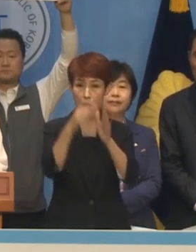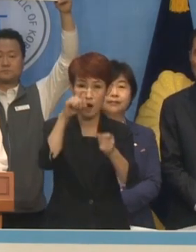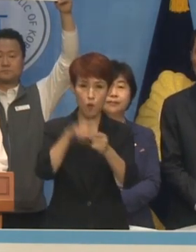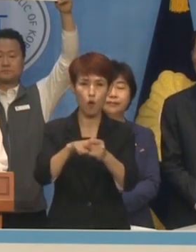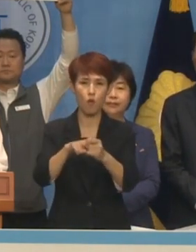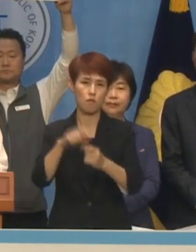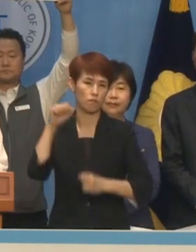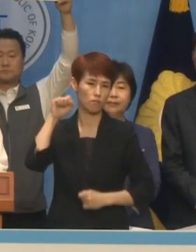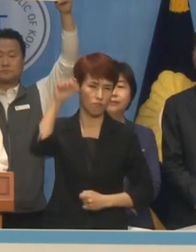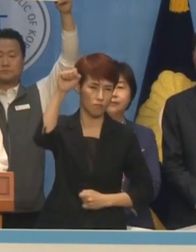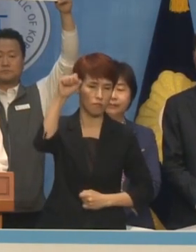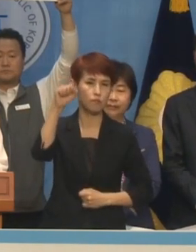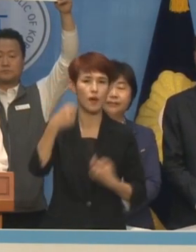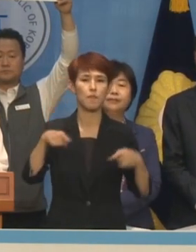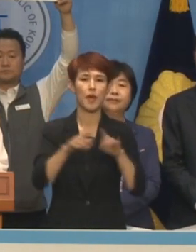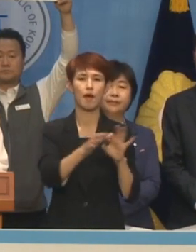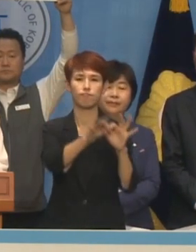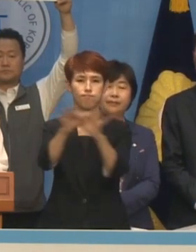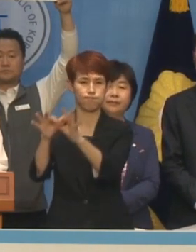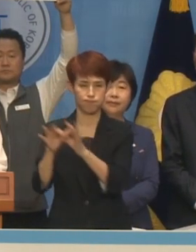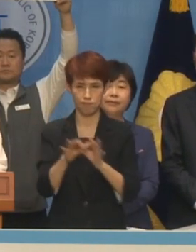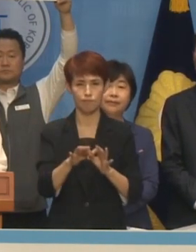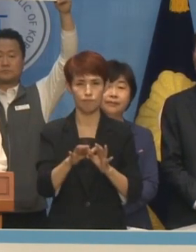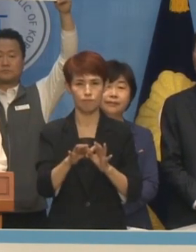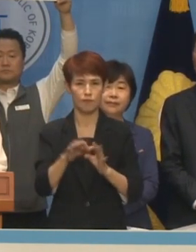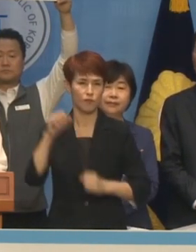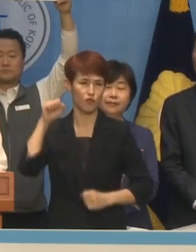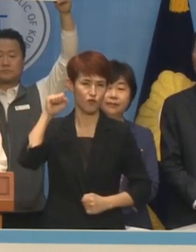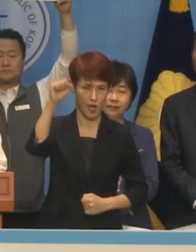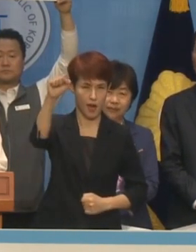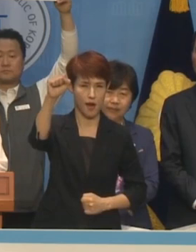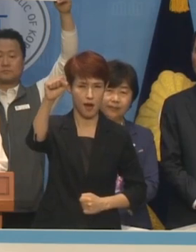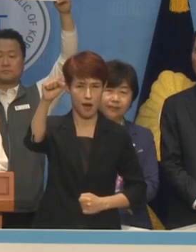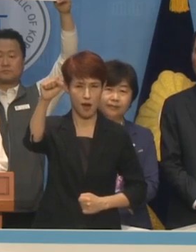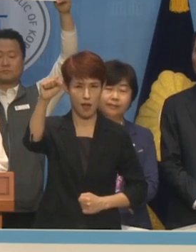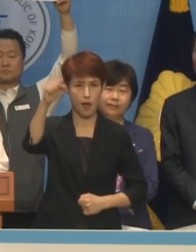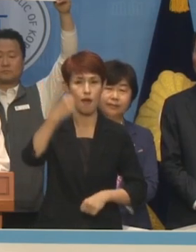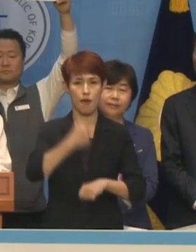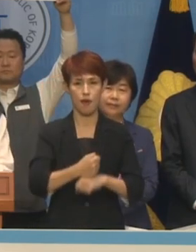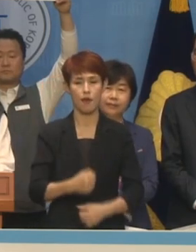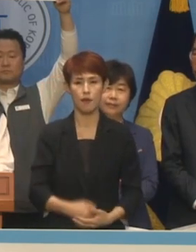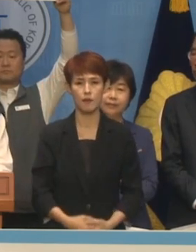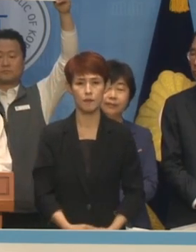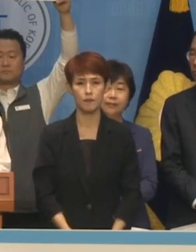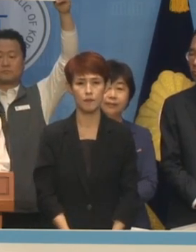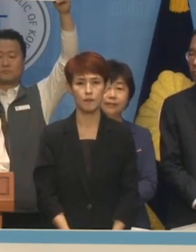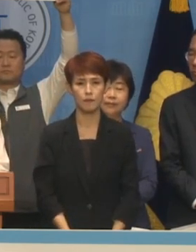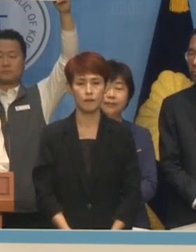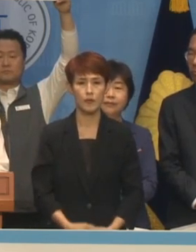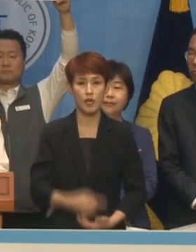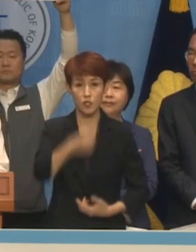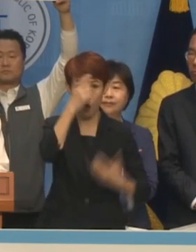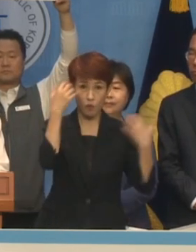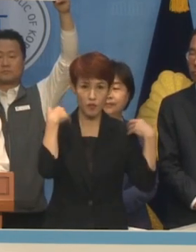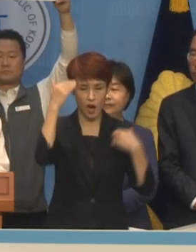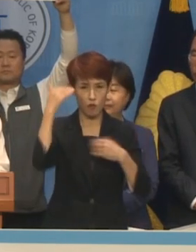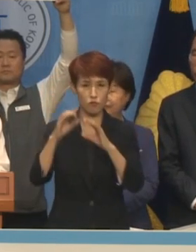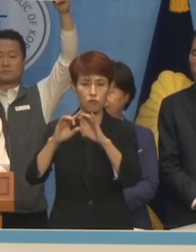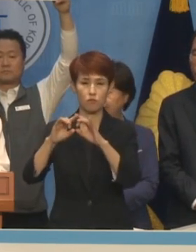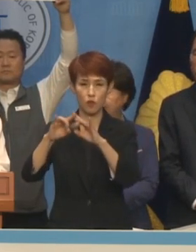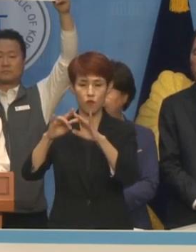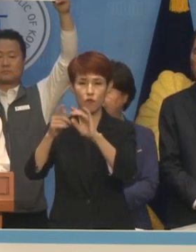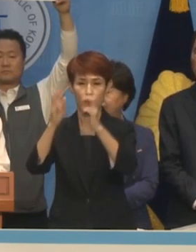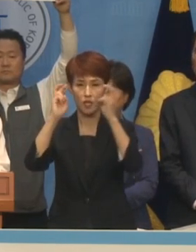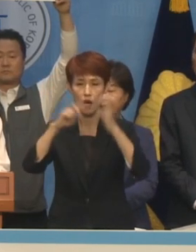노동자의 투쟁에 적극 연대하고 투쟁할 것을 밝힌다. 정부는 한전 적자의 주된